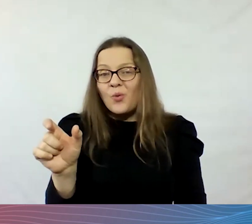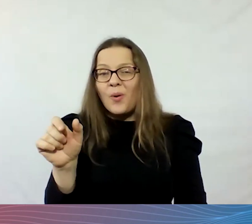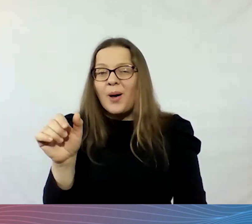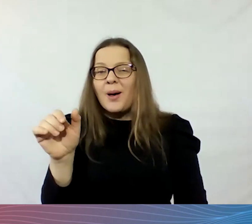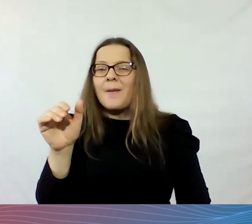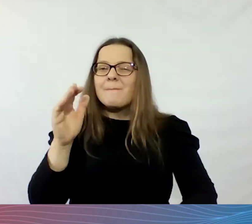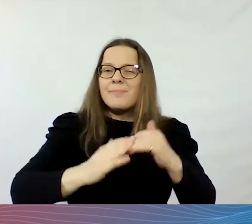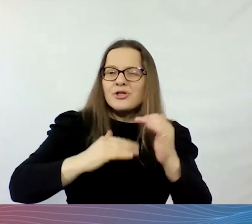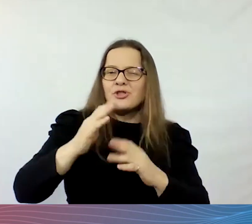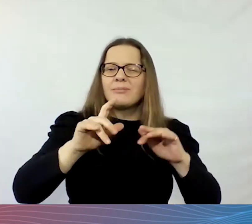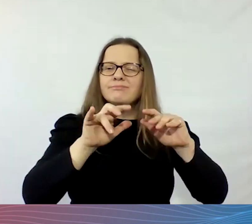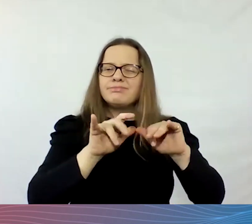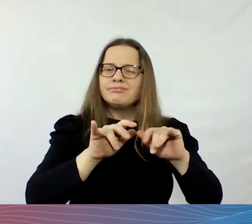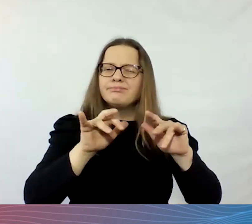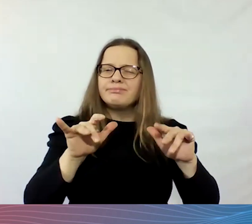sempre vai exercitando.